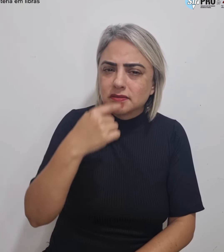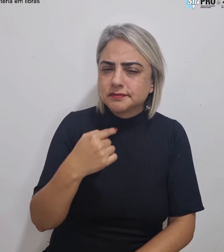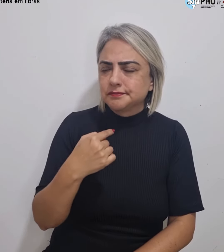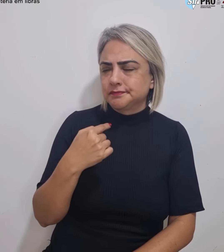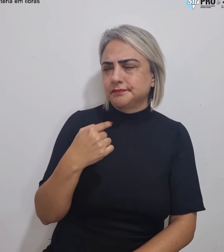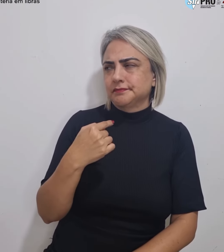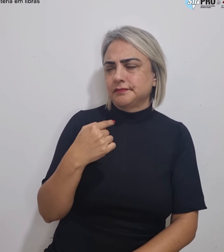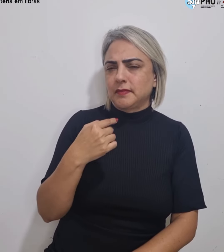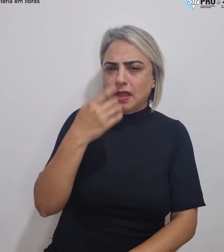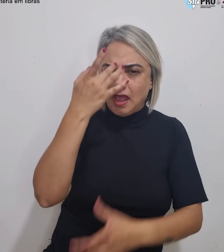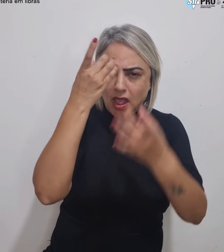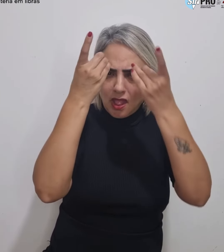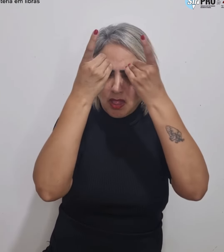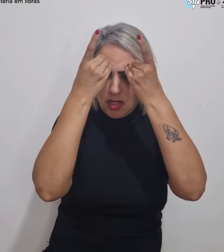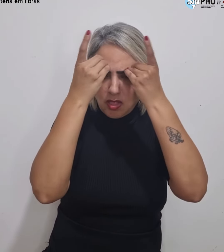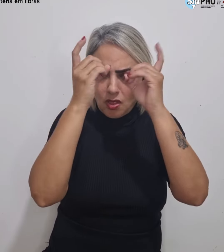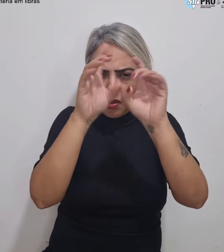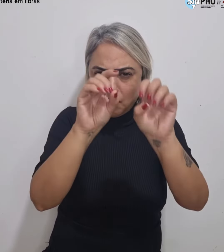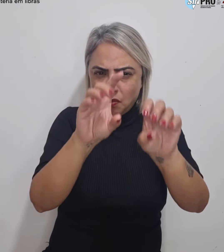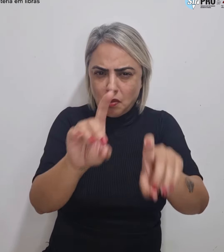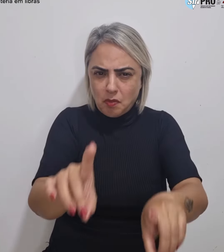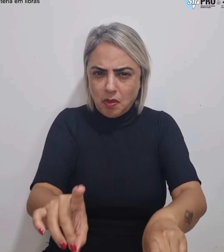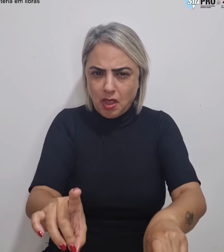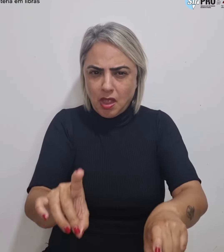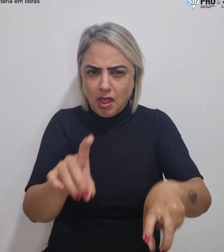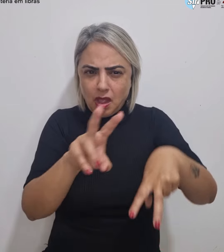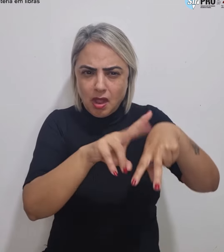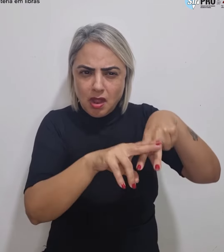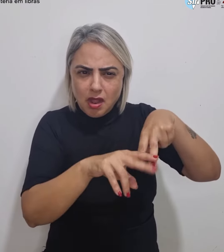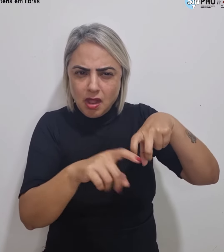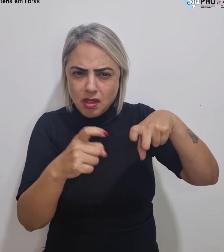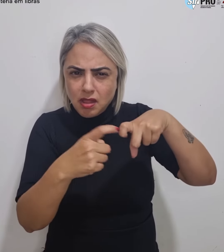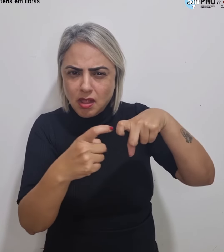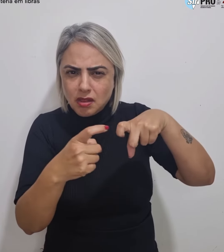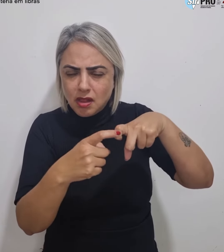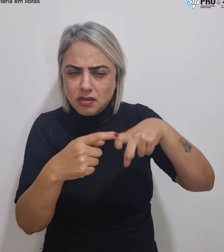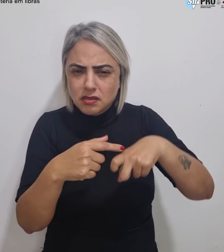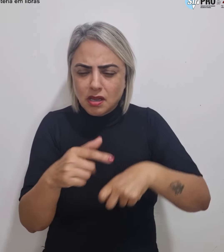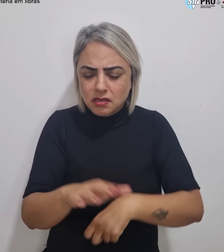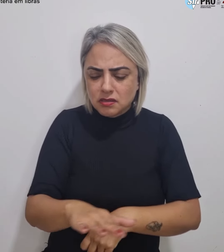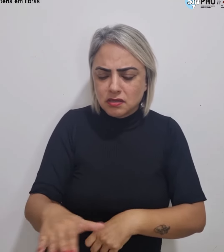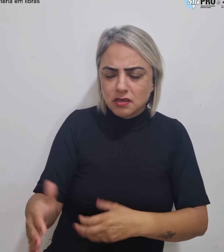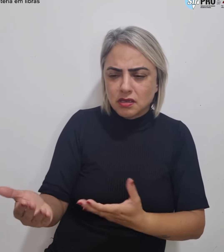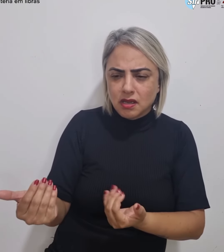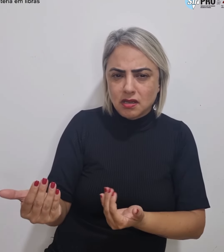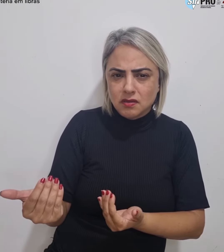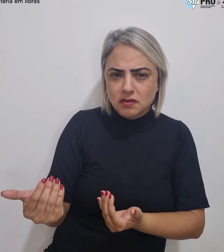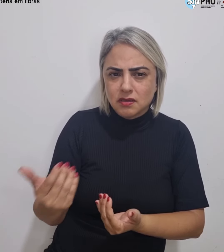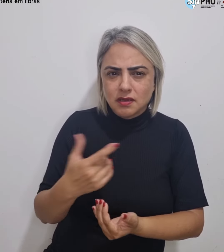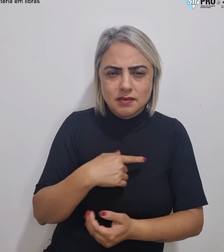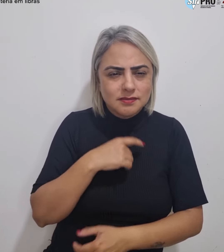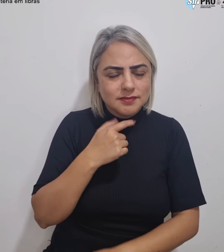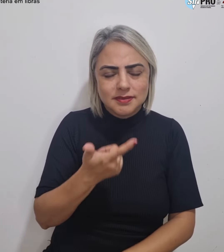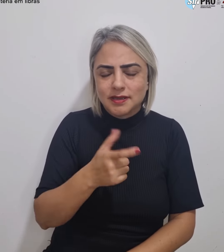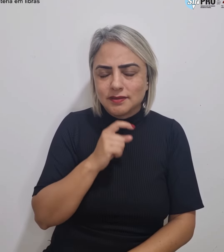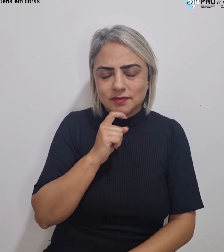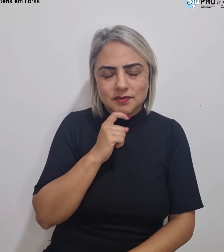doutrinamos, que sexualizamos crianças e adolescentes. E isso, sem dúvida nenhuma, repercute